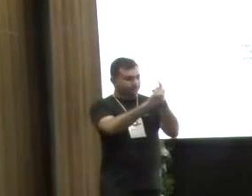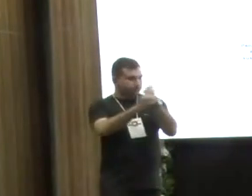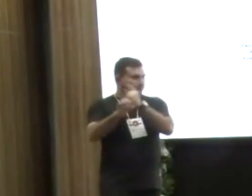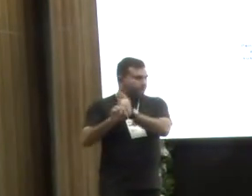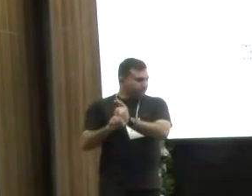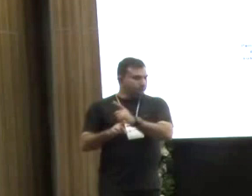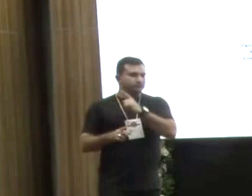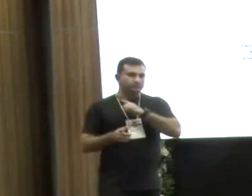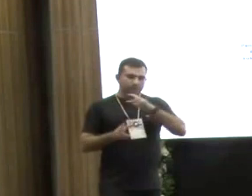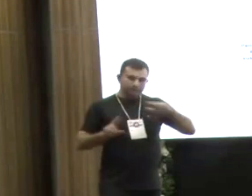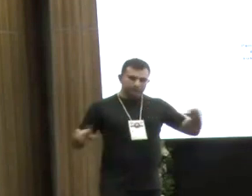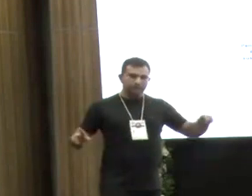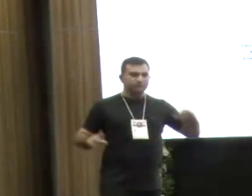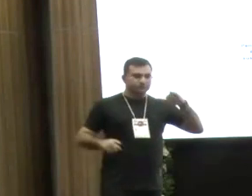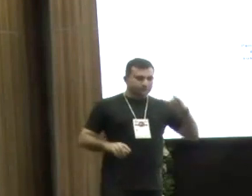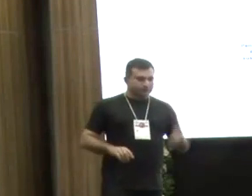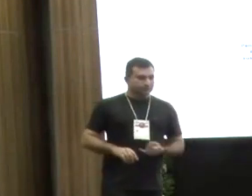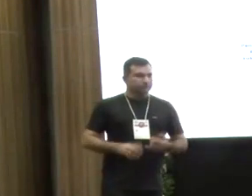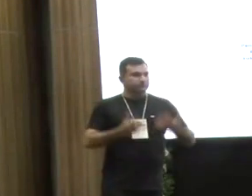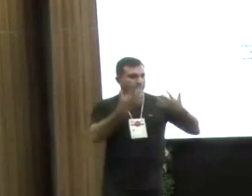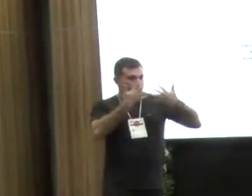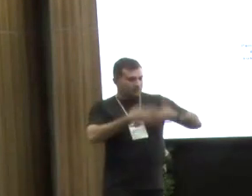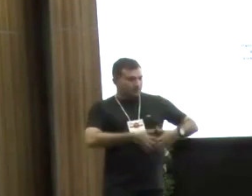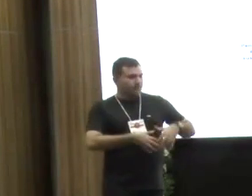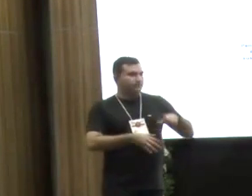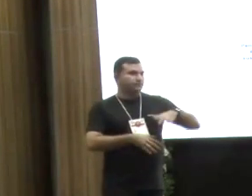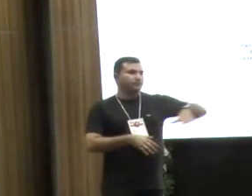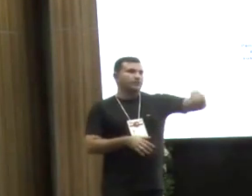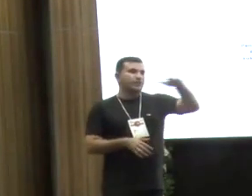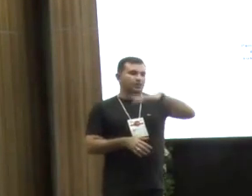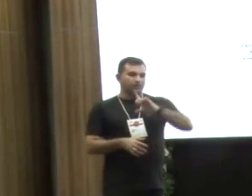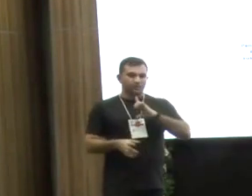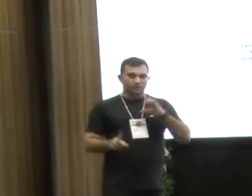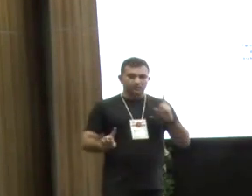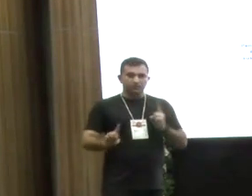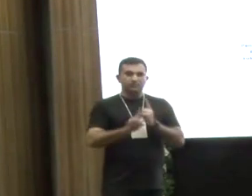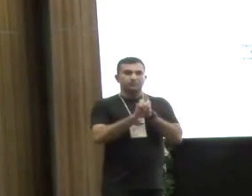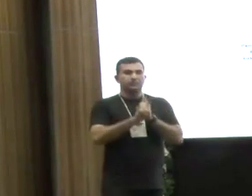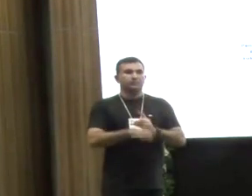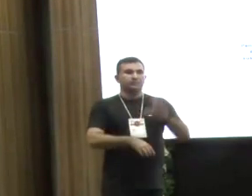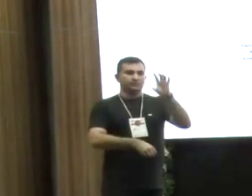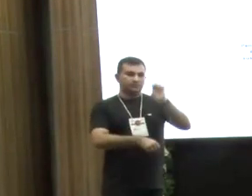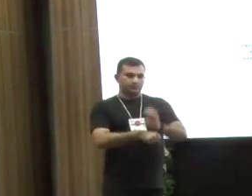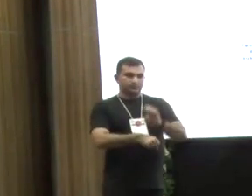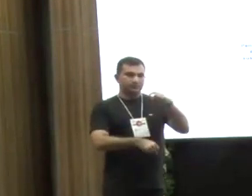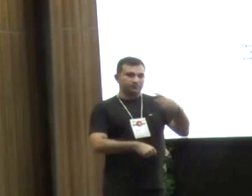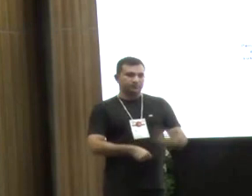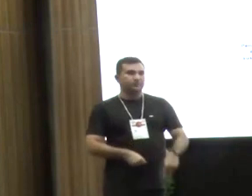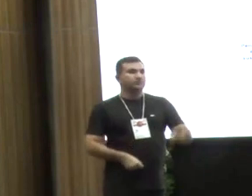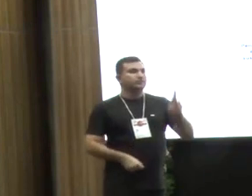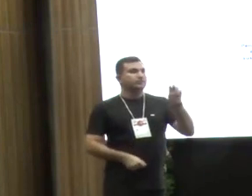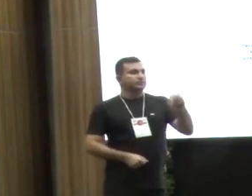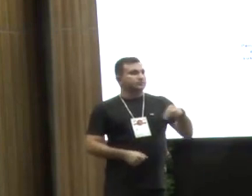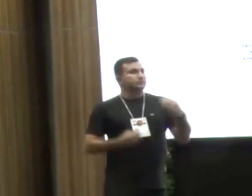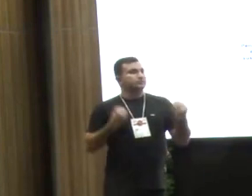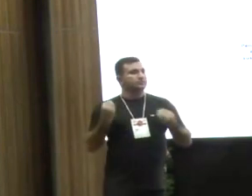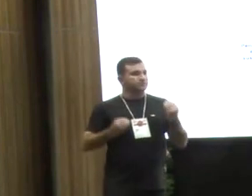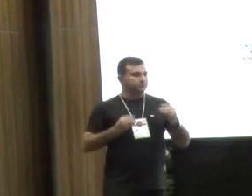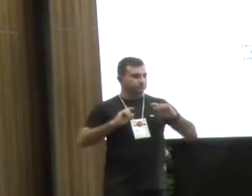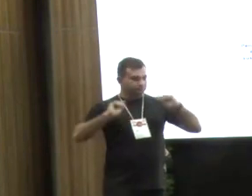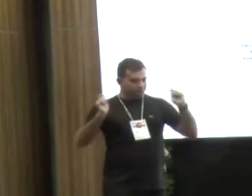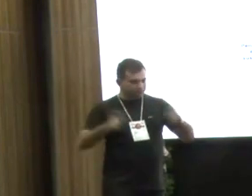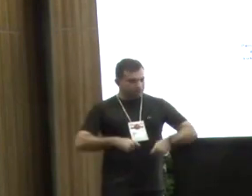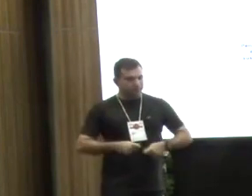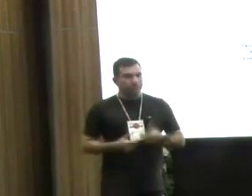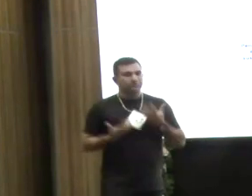de oportunidades. Os IFs têm se configurados no estado do Rio Grande do Norte como uma